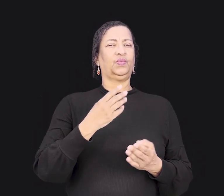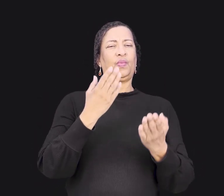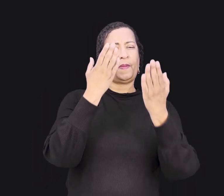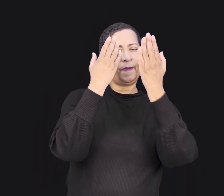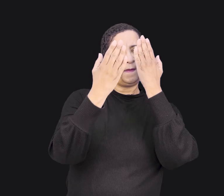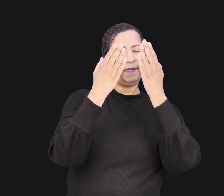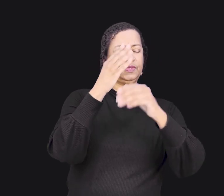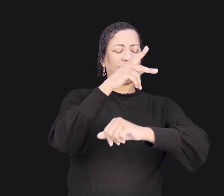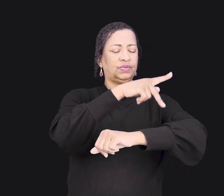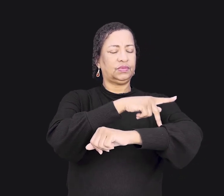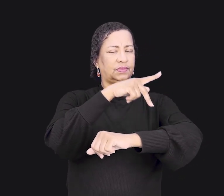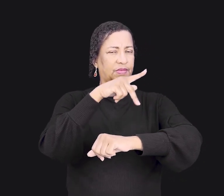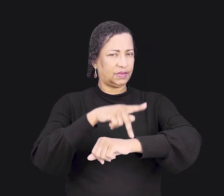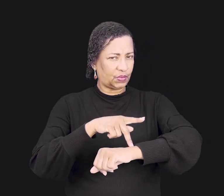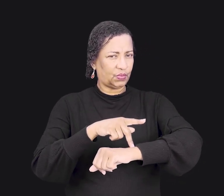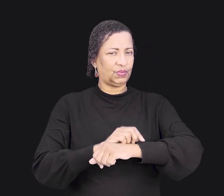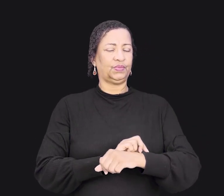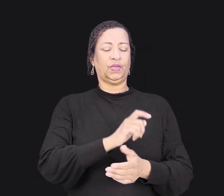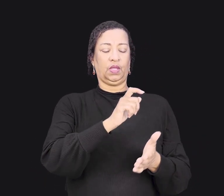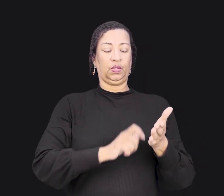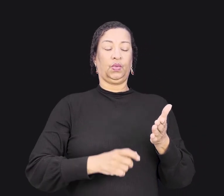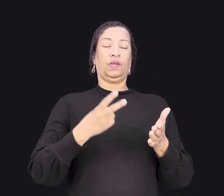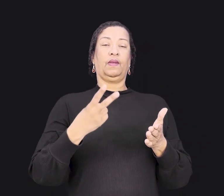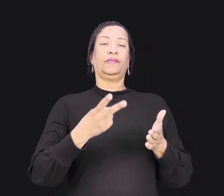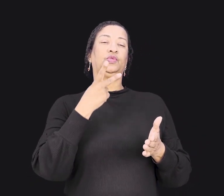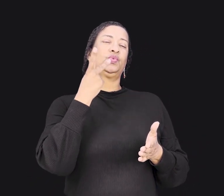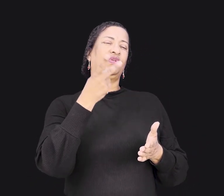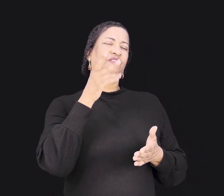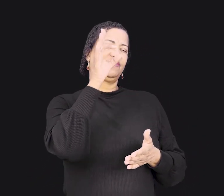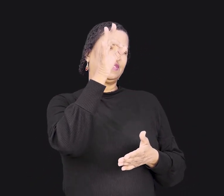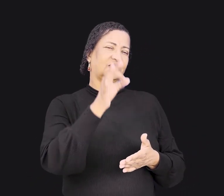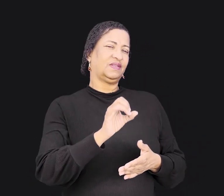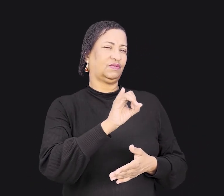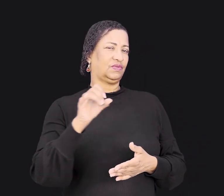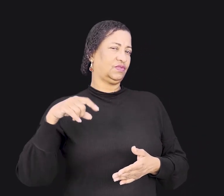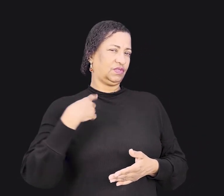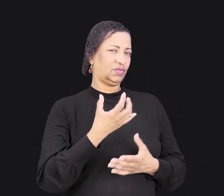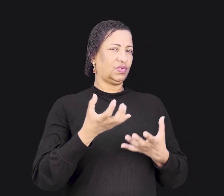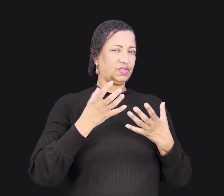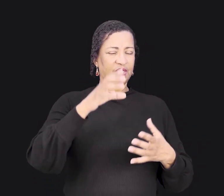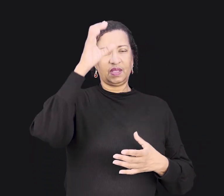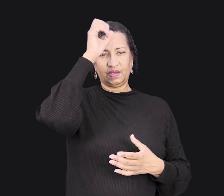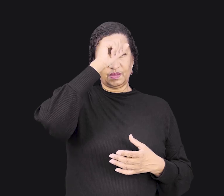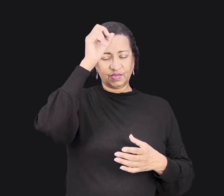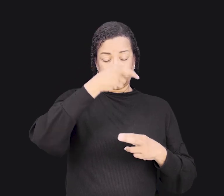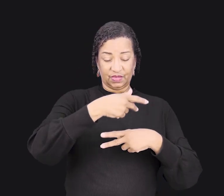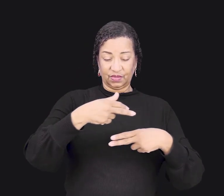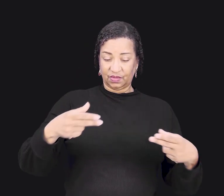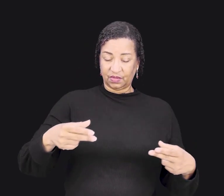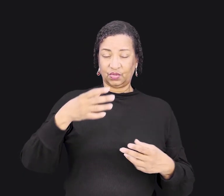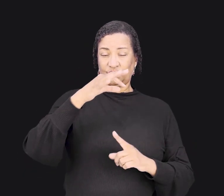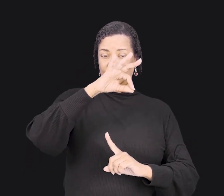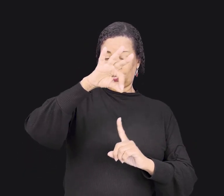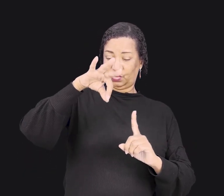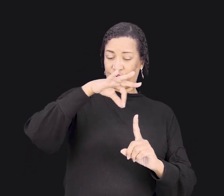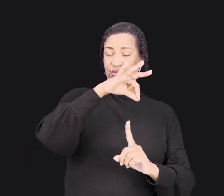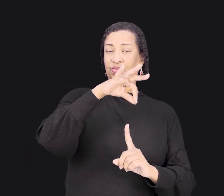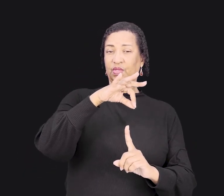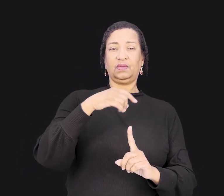psicopedagogo. No capítulo 2 desta carta, ele afirmou que se queremos aprender a respeito das coisas espirituais, não basta aprendermos com os